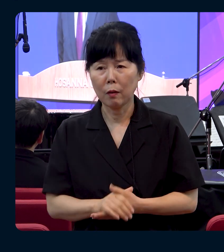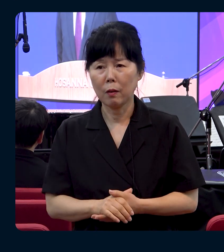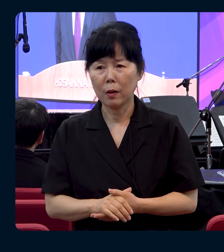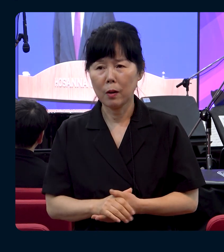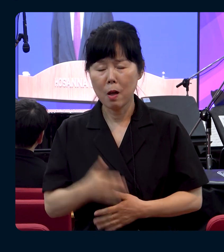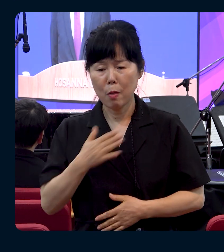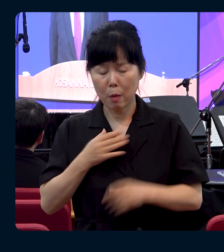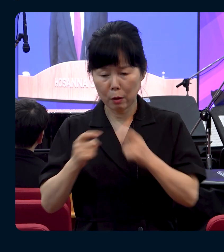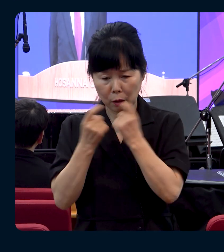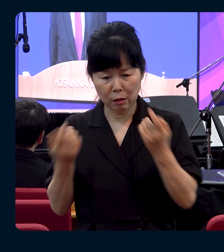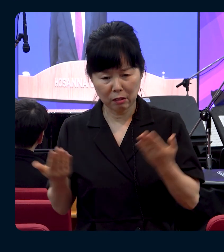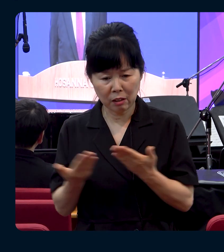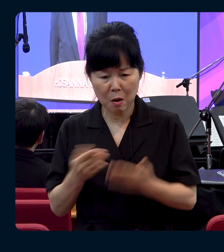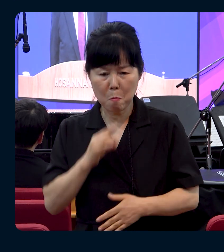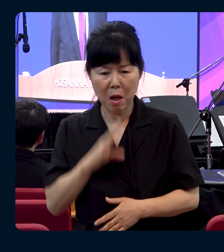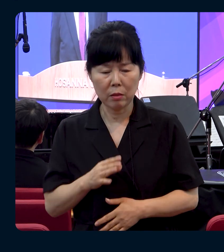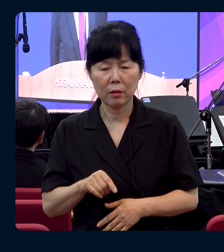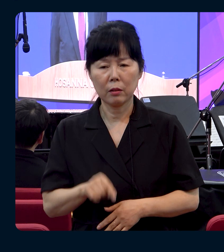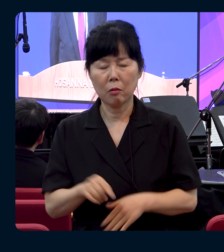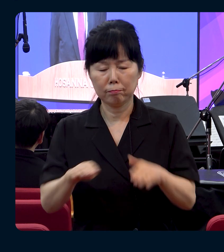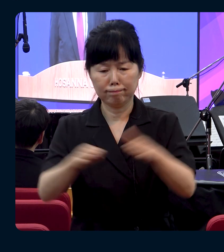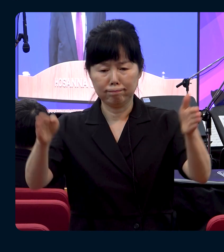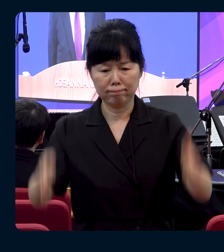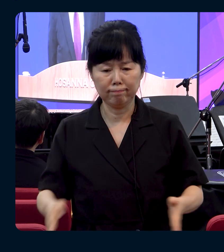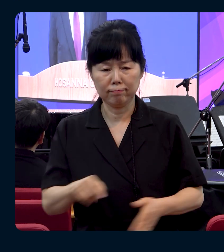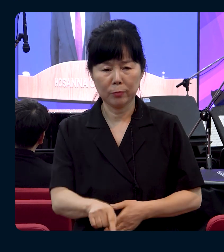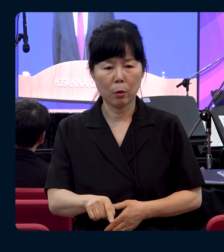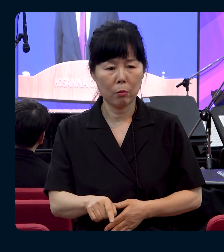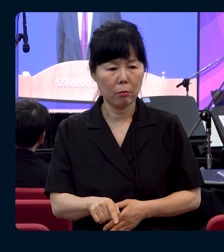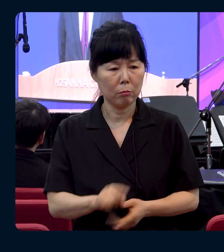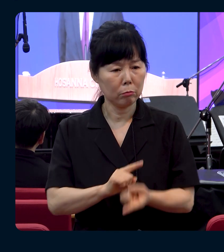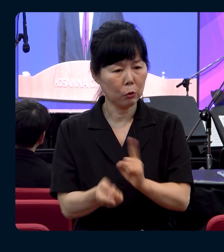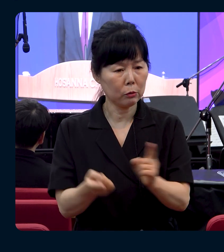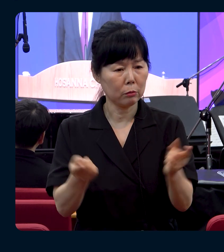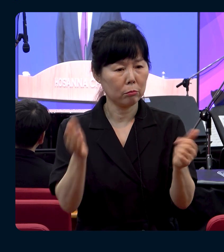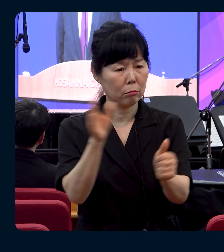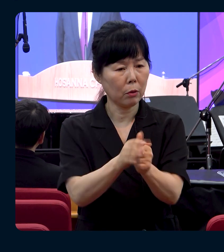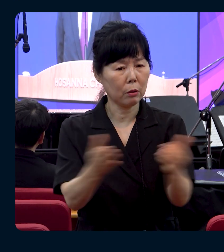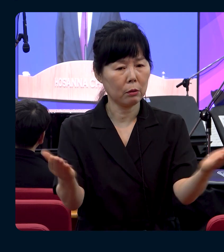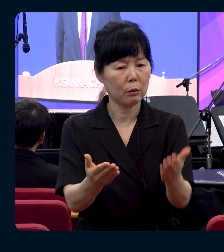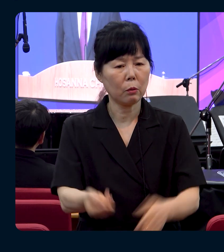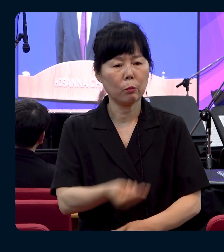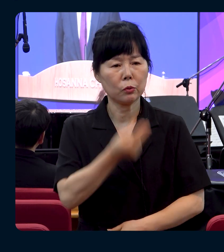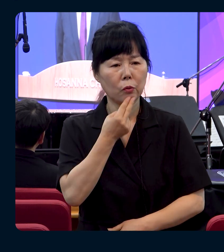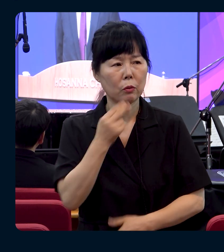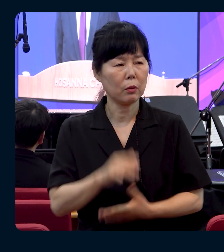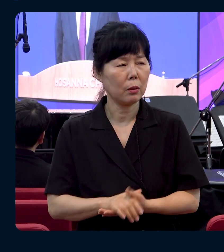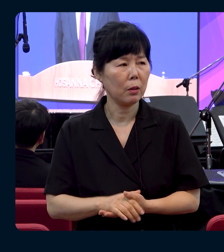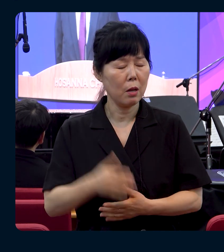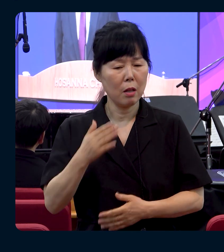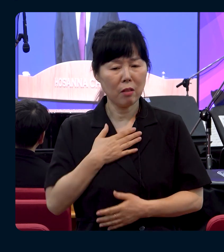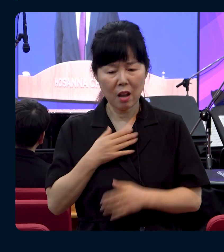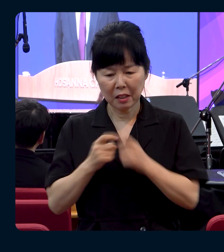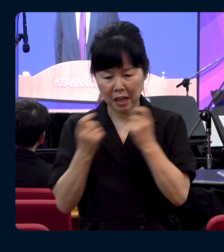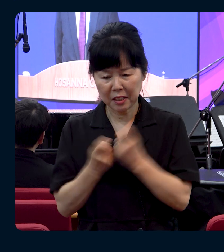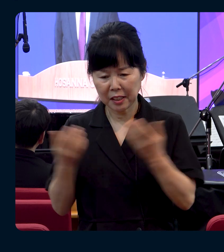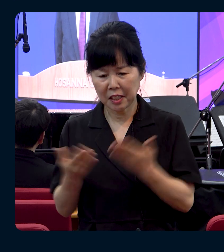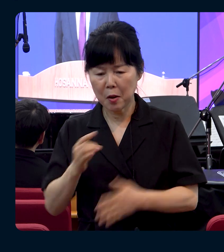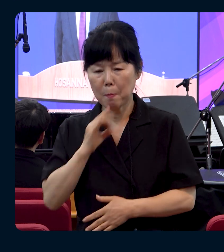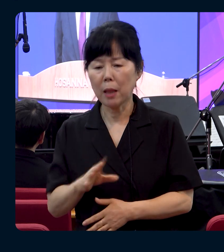텃밭만 일구고 있는데 무슨 위임을 하겠습니까? 뭐 기껏 해봤자 뭐예요? 내 황소 풀 뜯는 것 좀 봐줄 거,